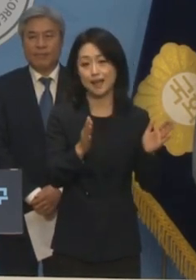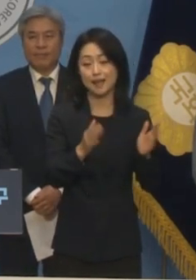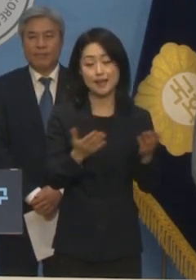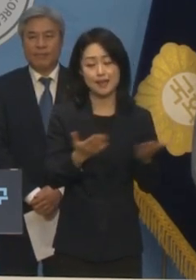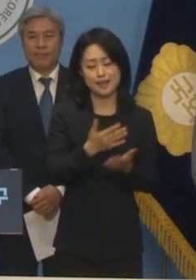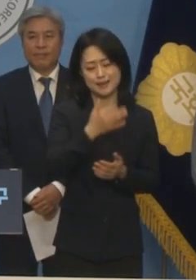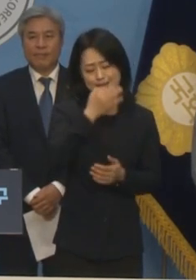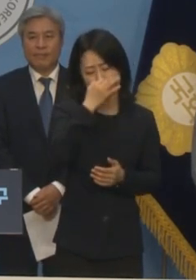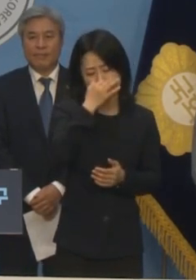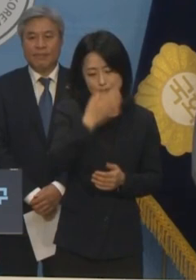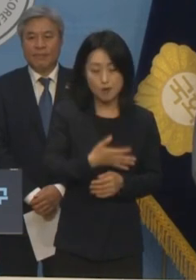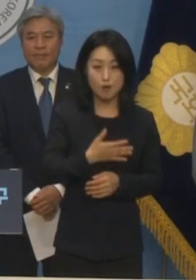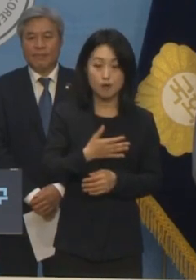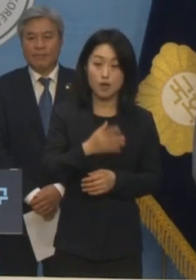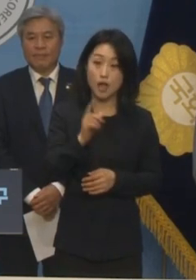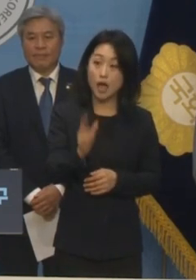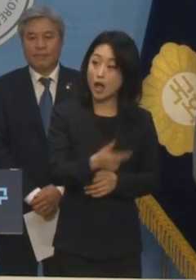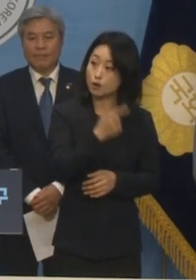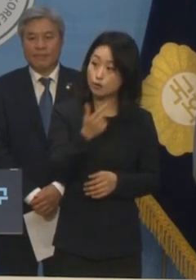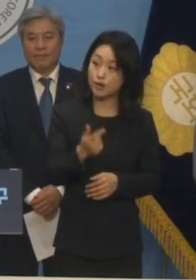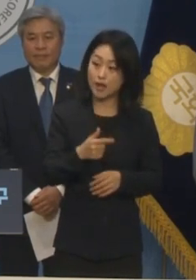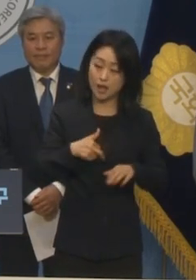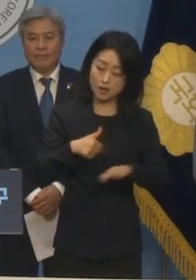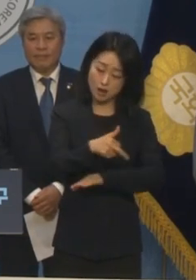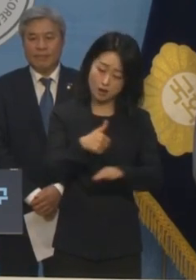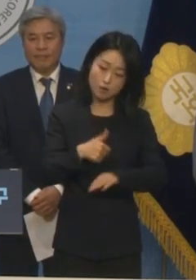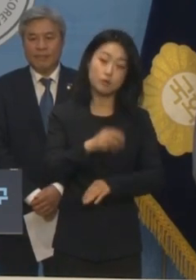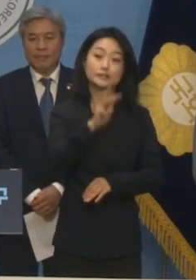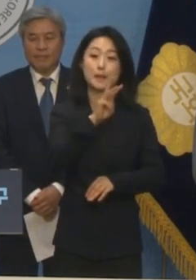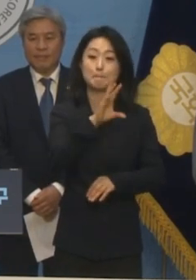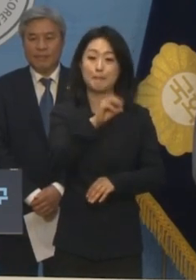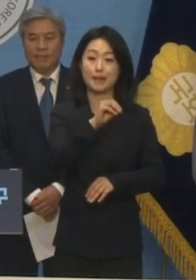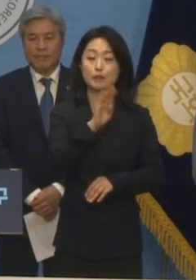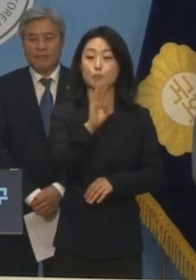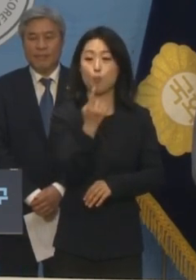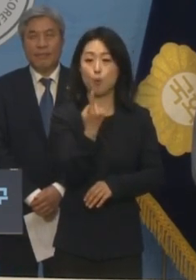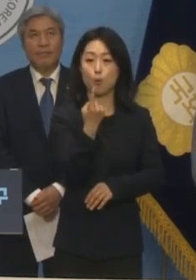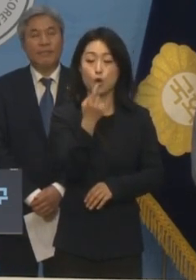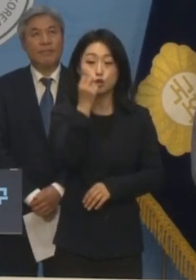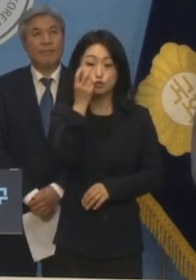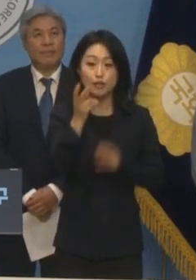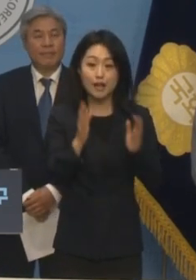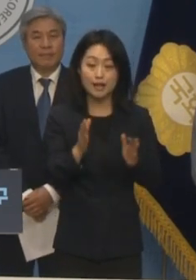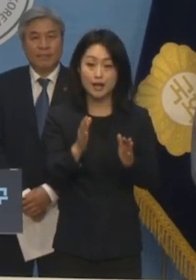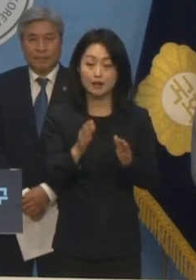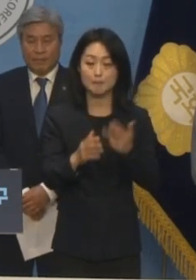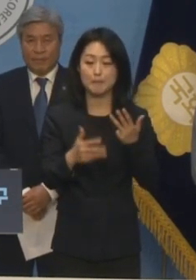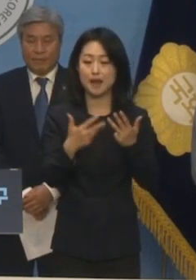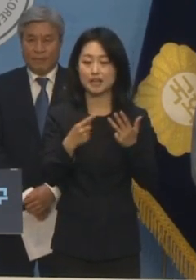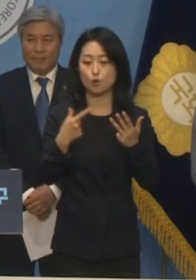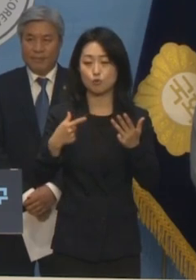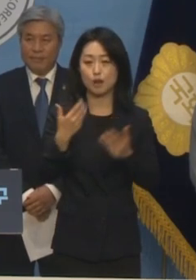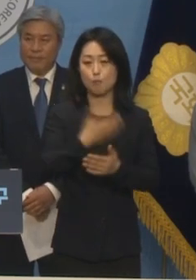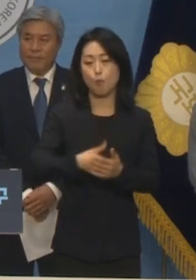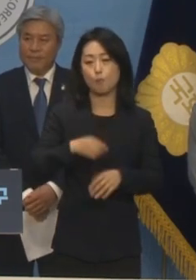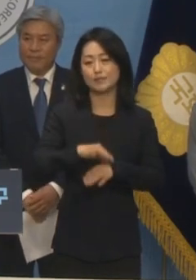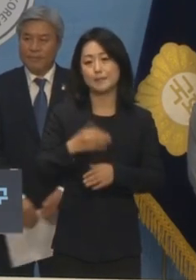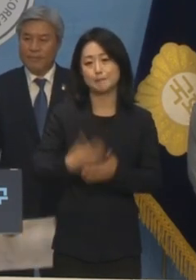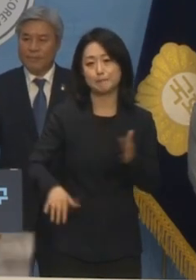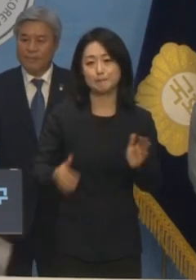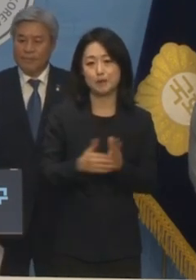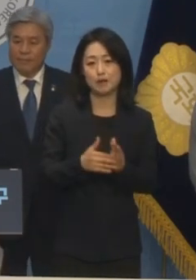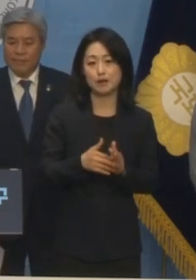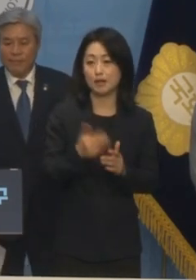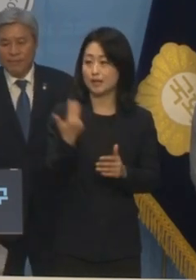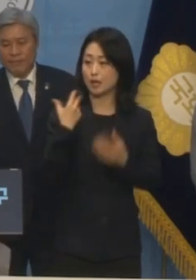얼마나 힘든지 하루에 3만 보 이상 걸으며 2달 새 몸무게가 8kg나 빠졌다고 합니다. 지난 주말에는 비가